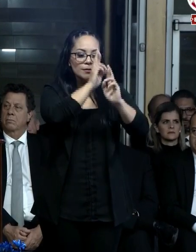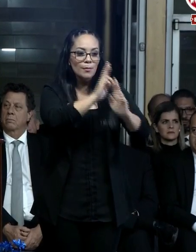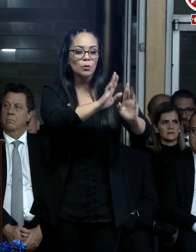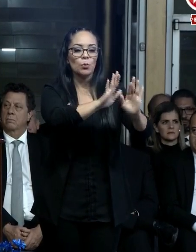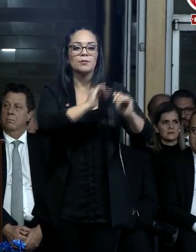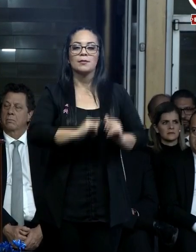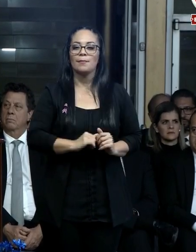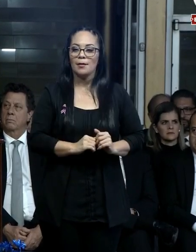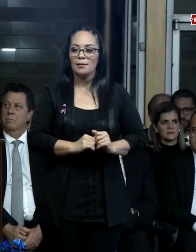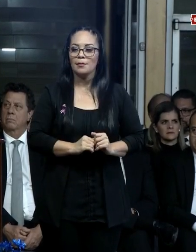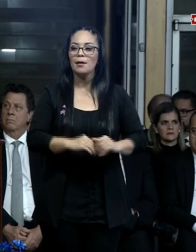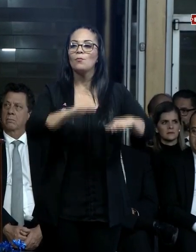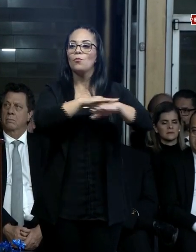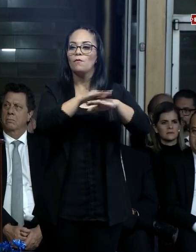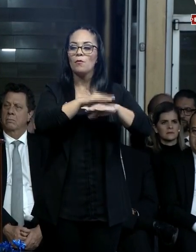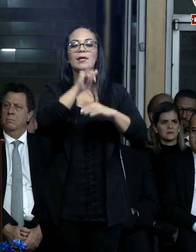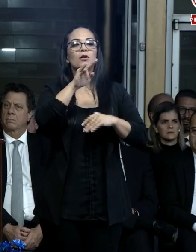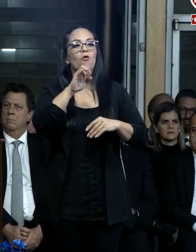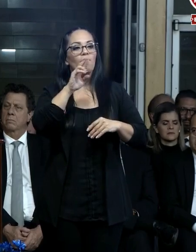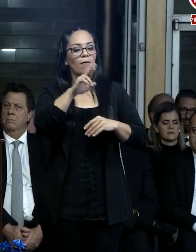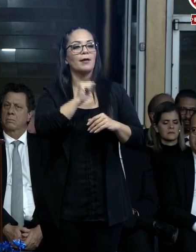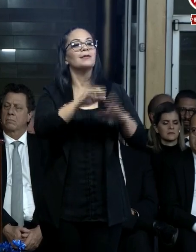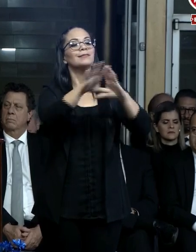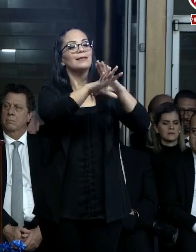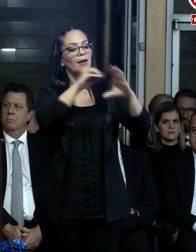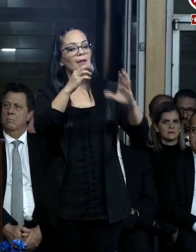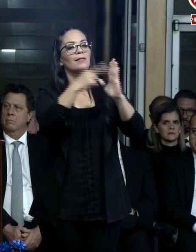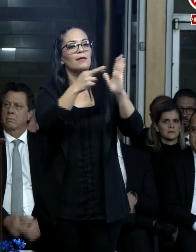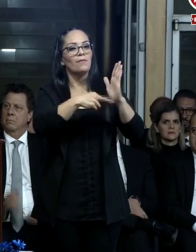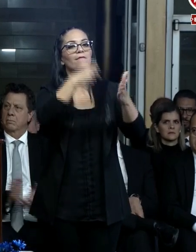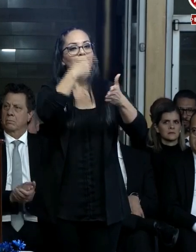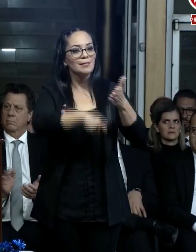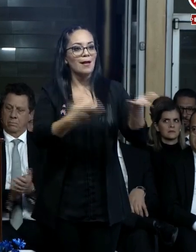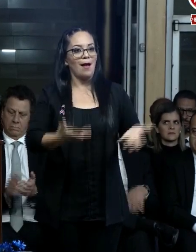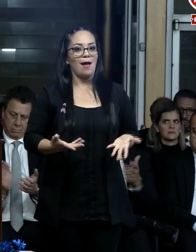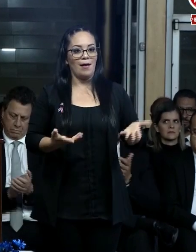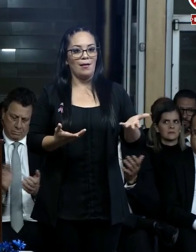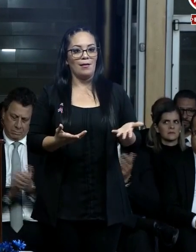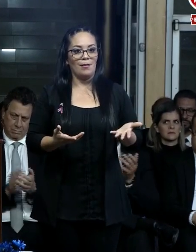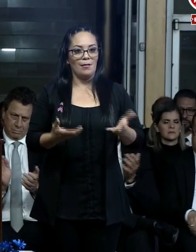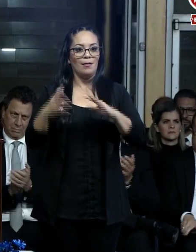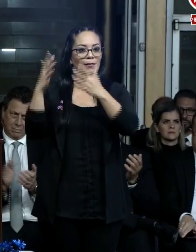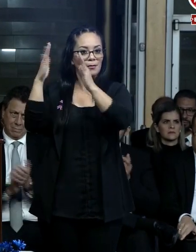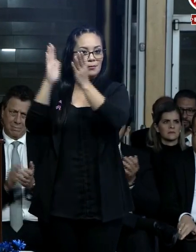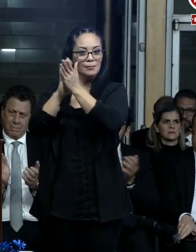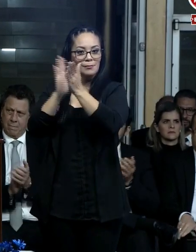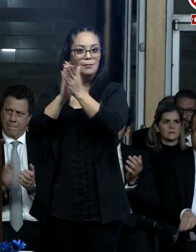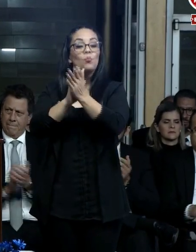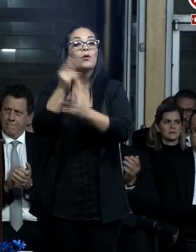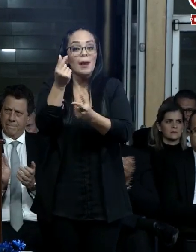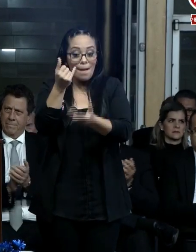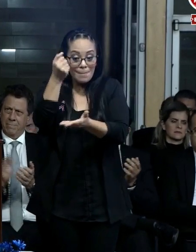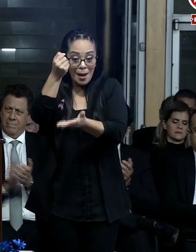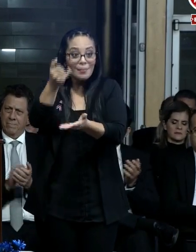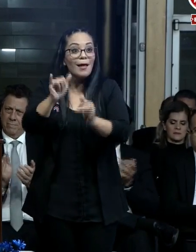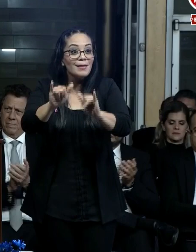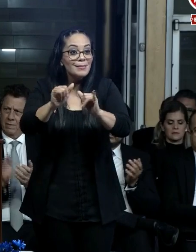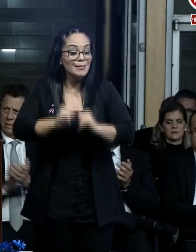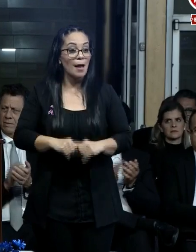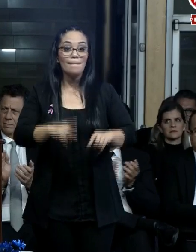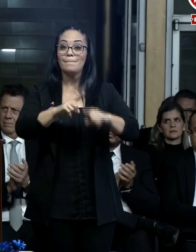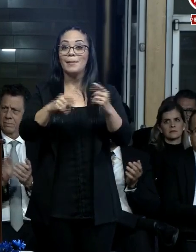respetuosa, sacar al INCOFER de la regla fiscal, porque aunque la plata esté, no